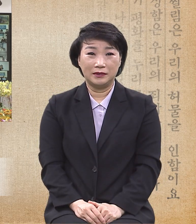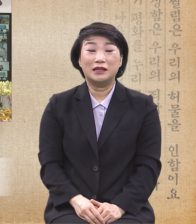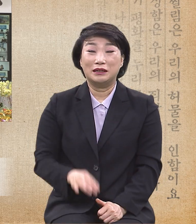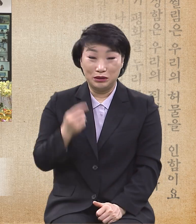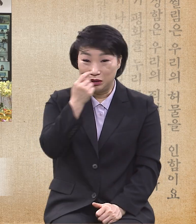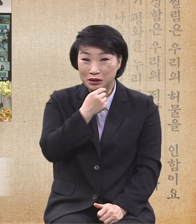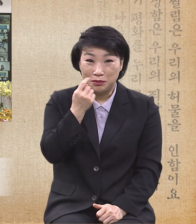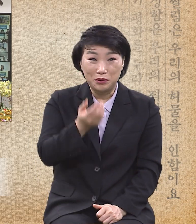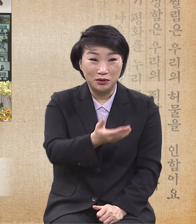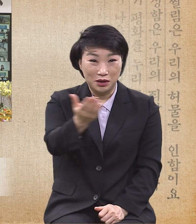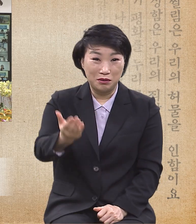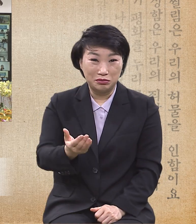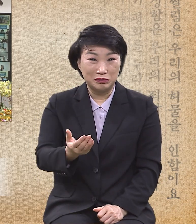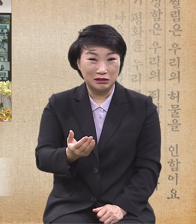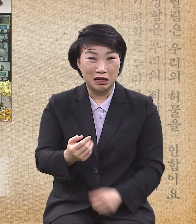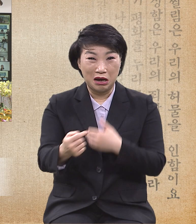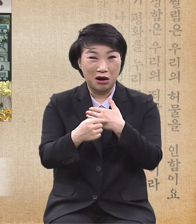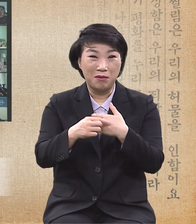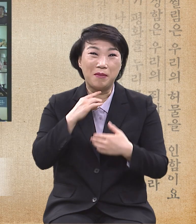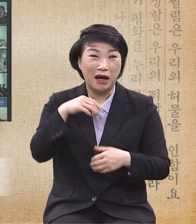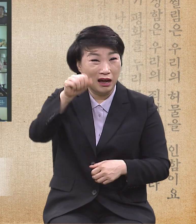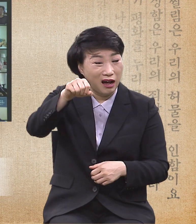입으로 소용없어.